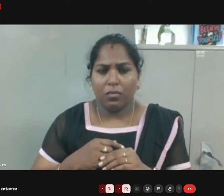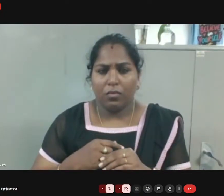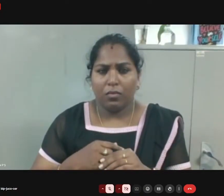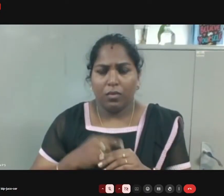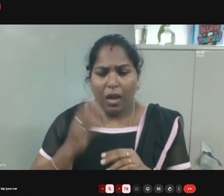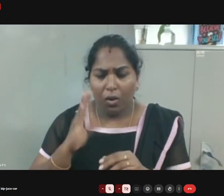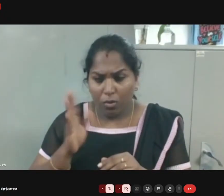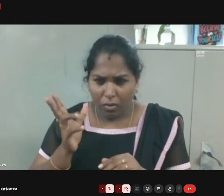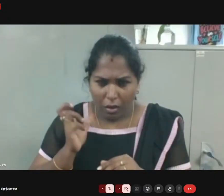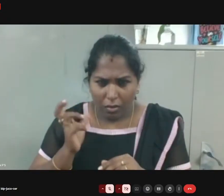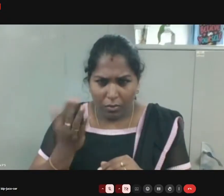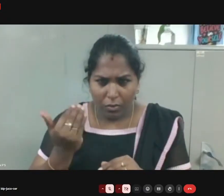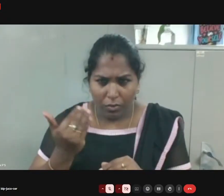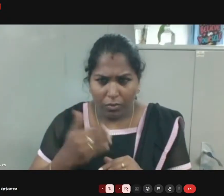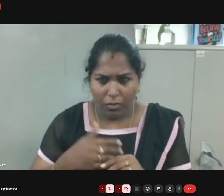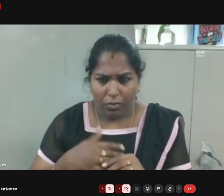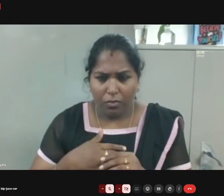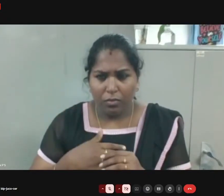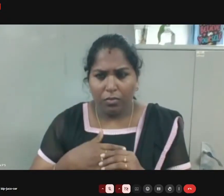ഹലോ, കേക്കാൻ പറ്റുന്നുണ്ടോ?